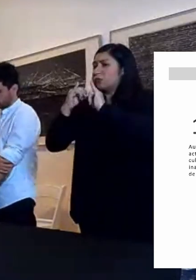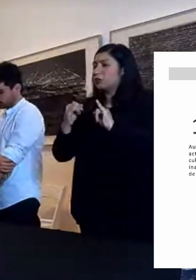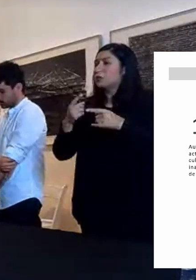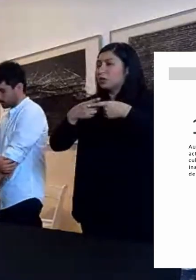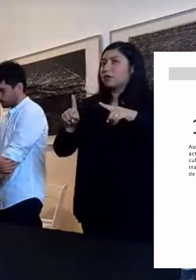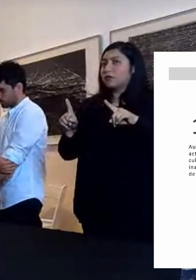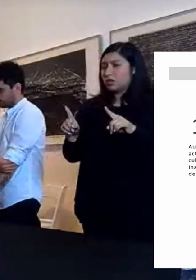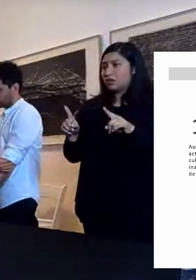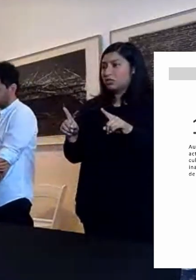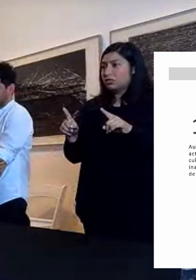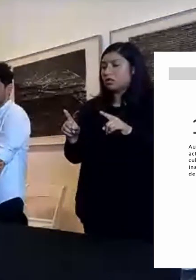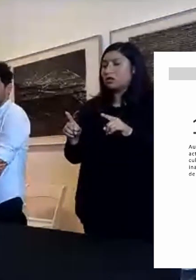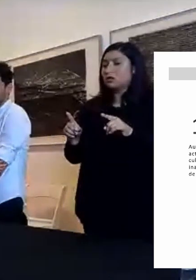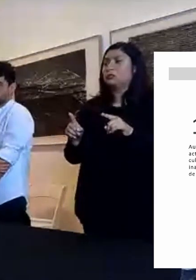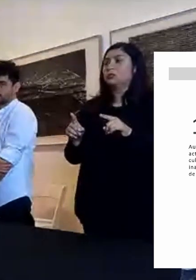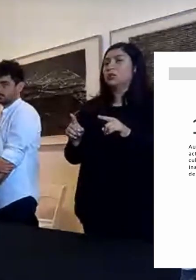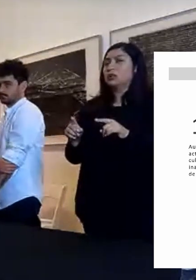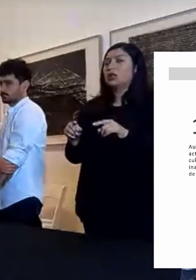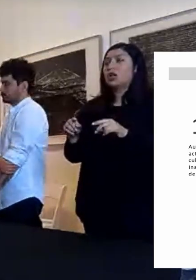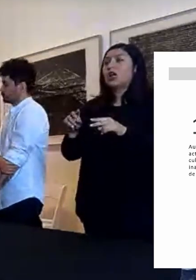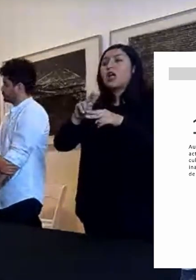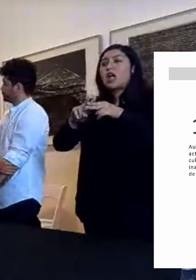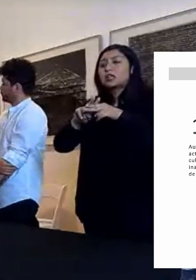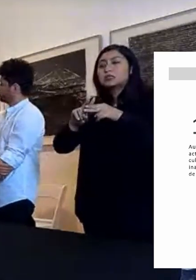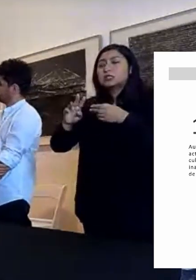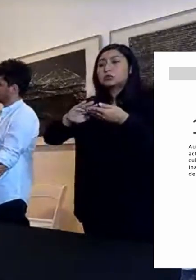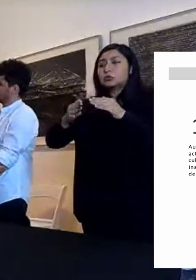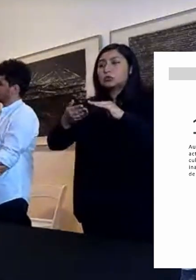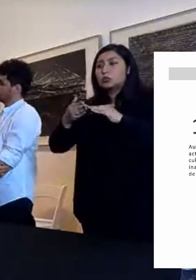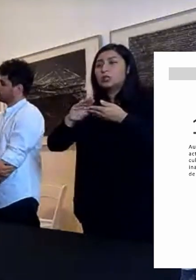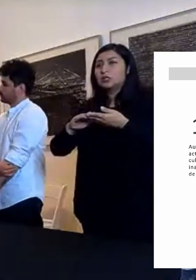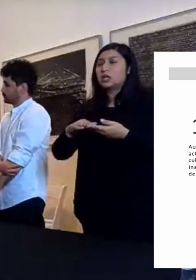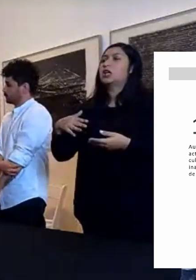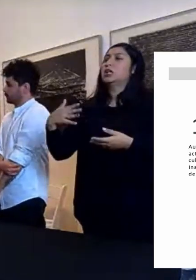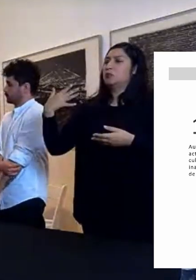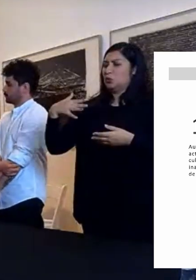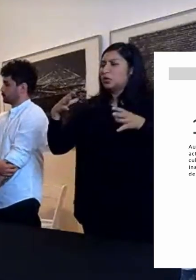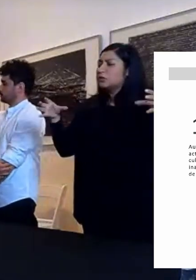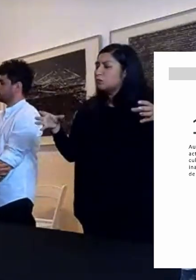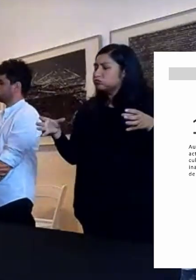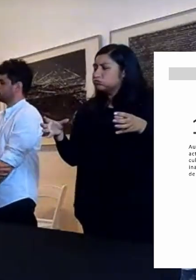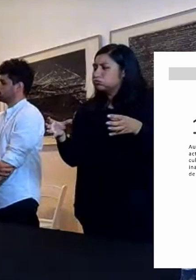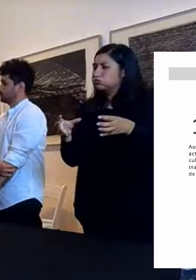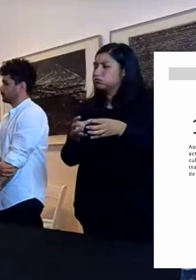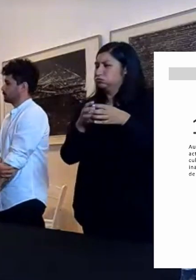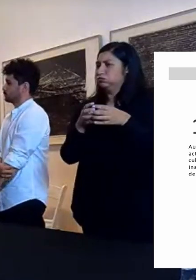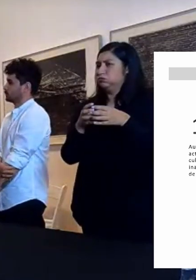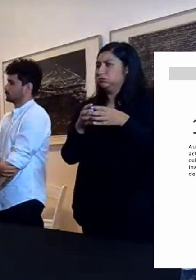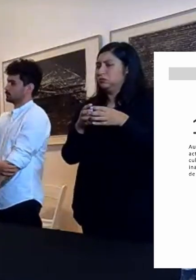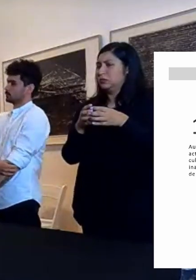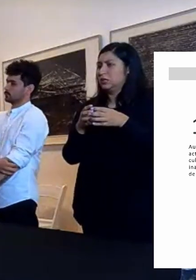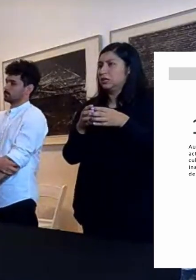bloque. Creo que el generar comunidad ha sido un hito súper importante entre nosotros.